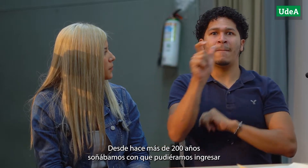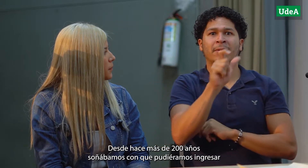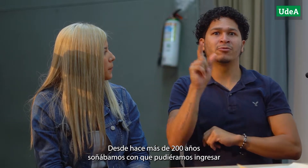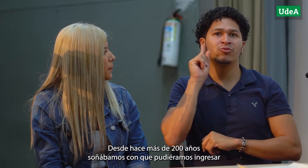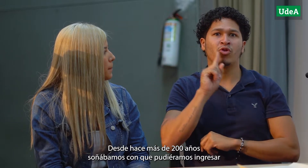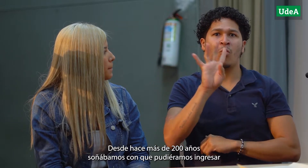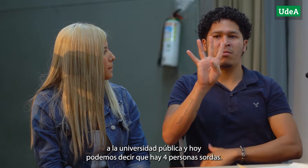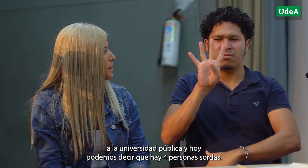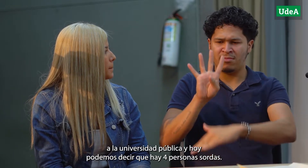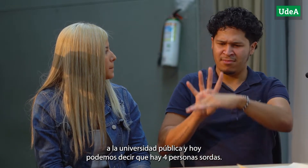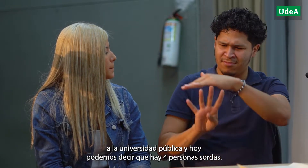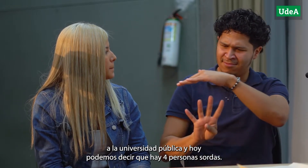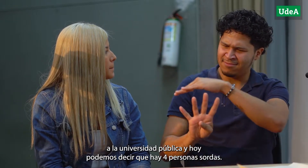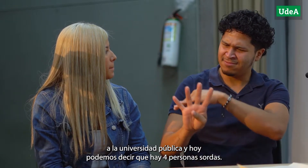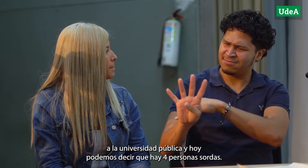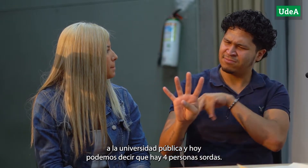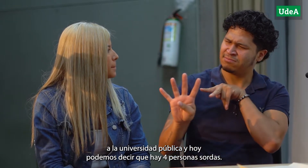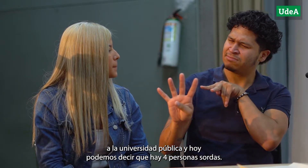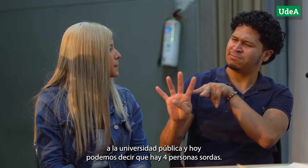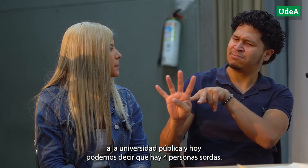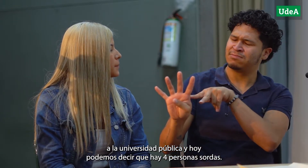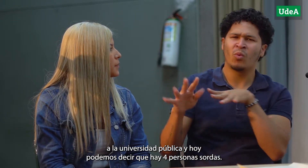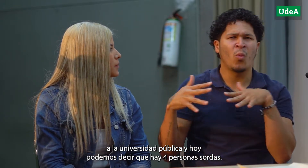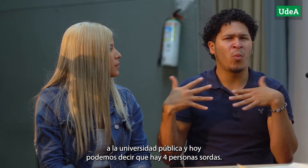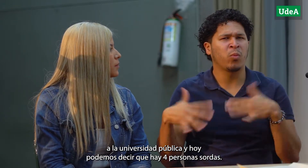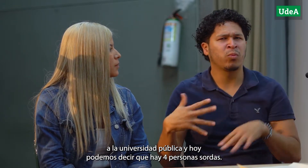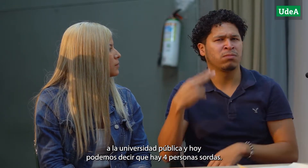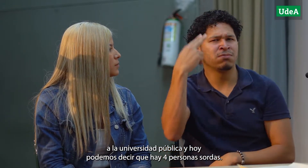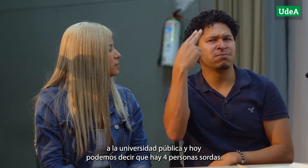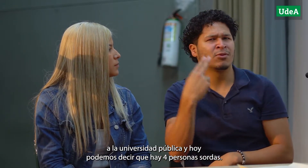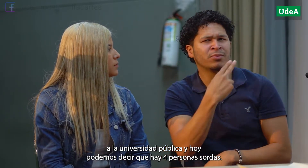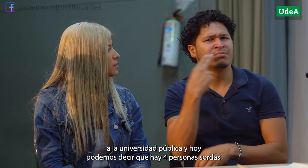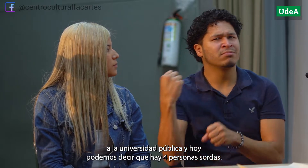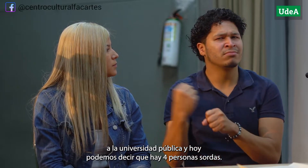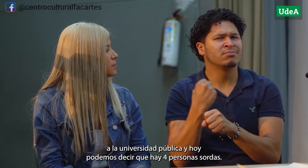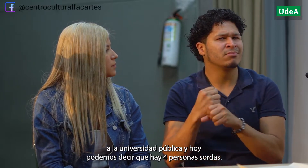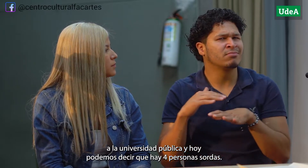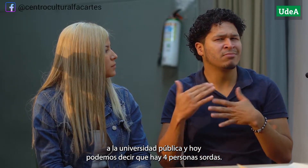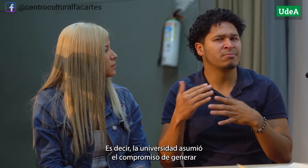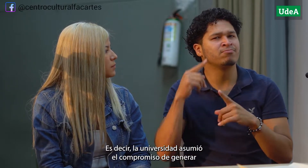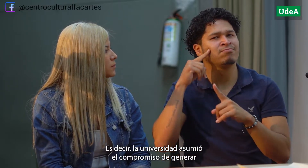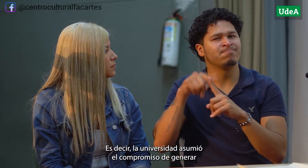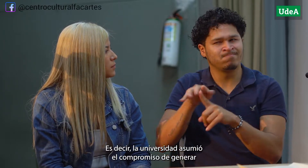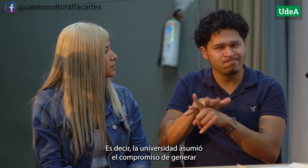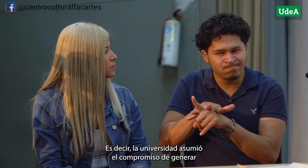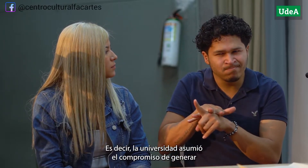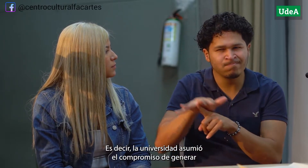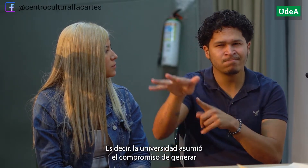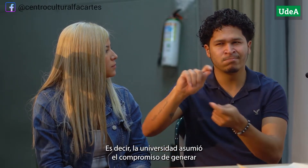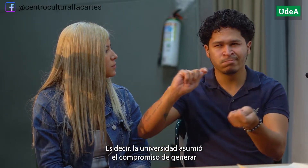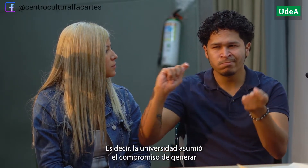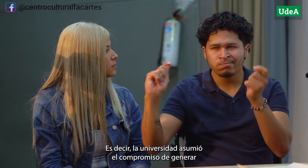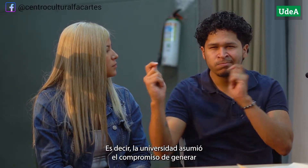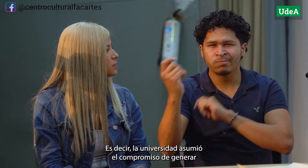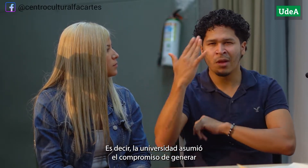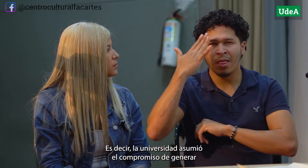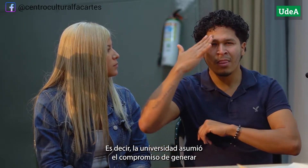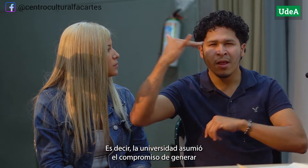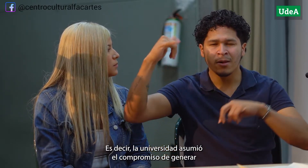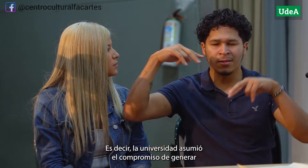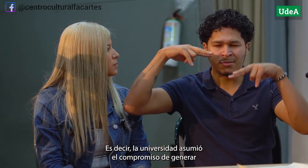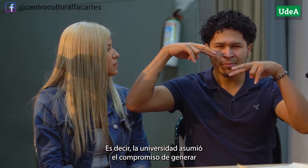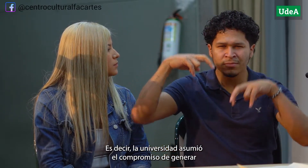que pudiéramos ingresar a la universidad pública y hoy podemos decir que hay 4 personas sordas, es decir, la universidad asumió